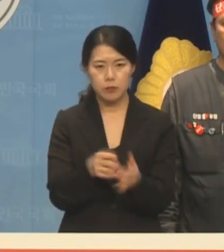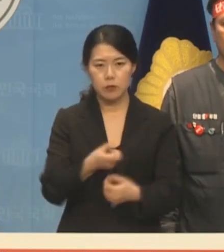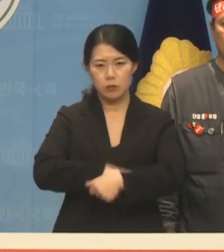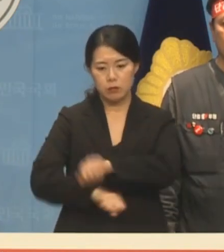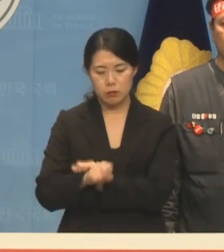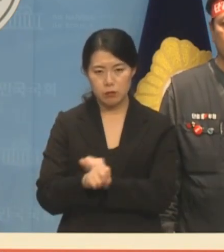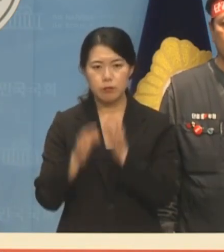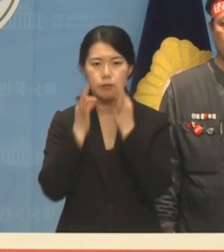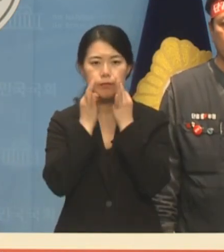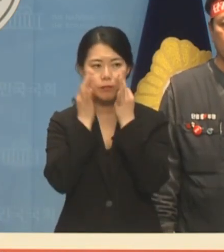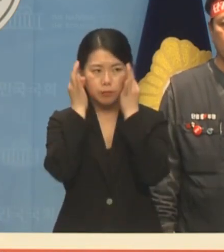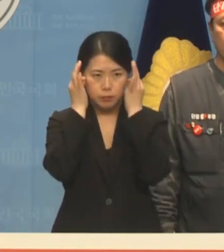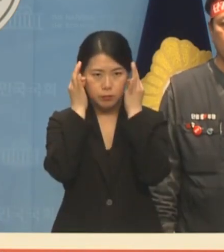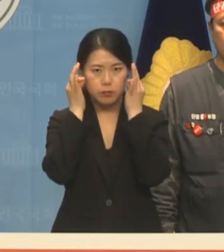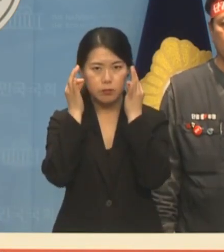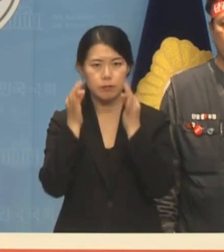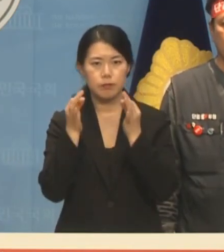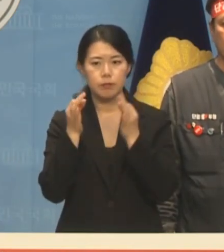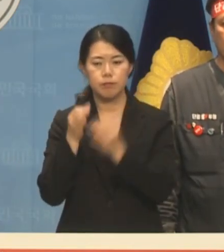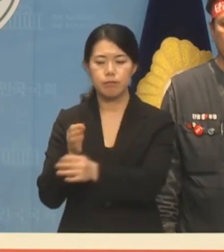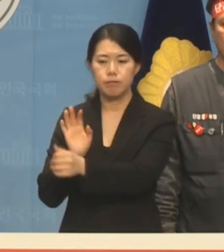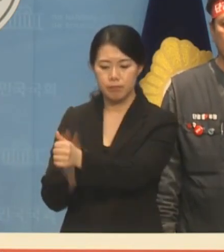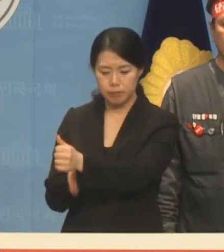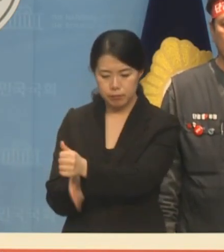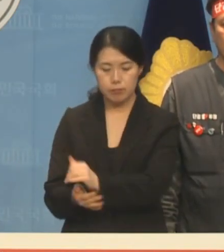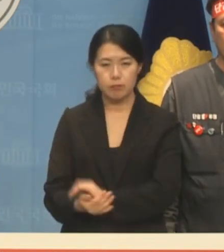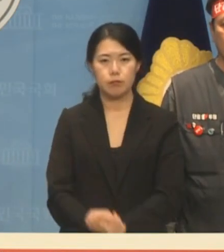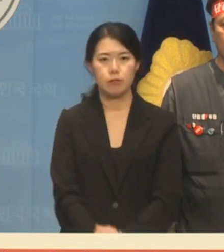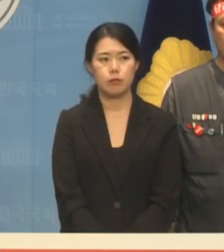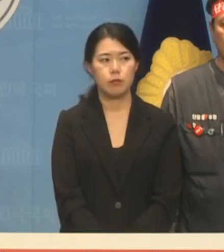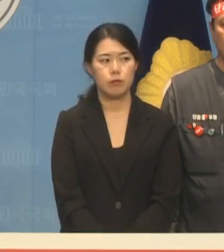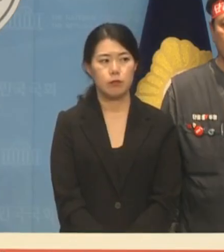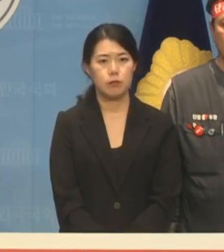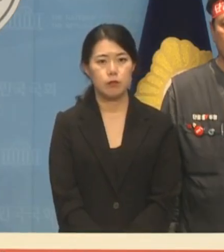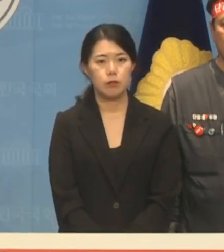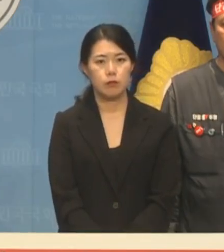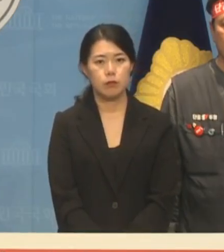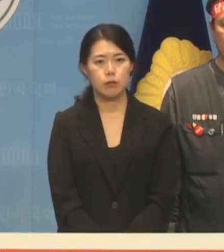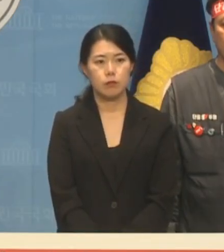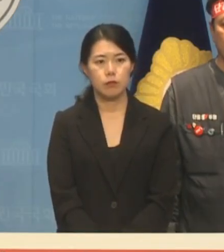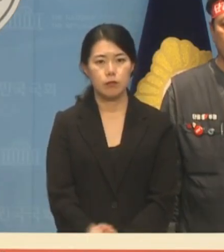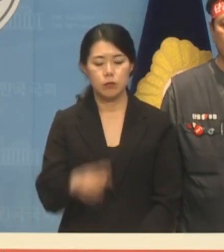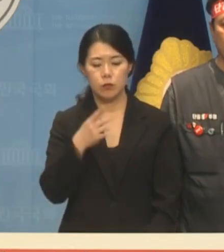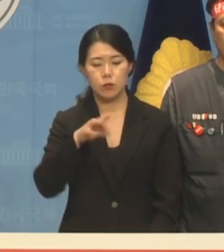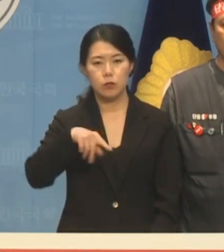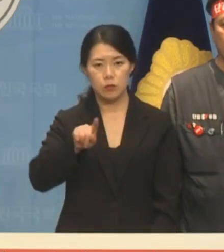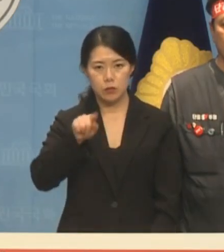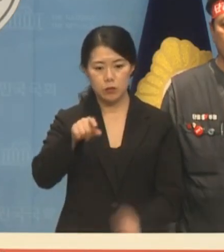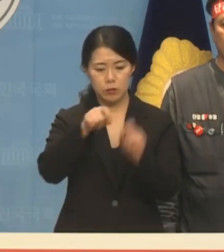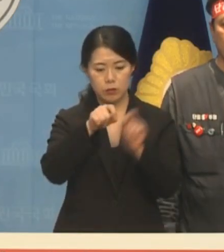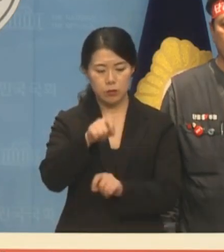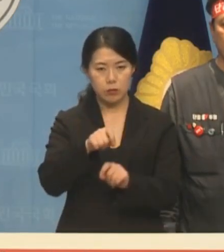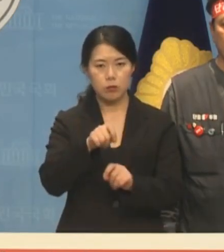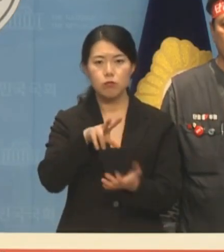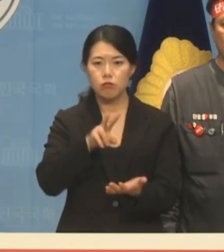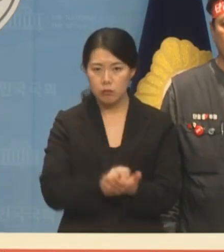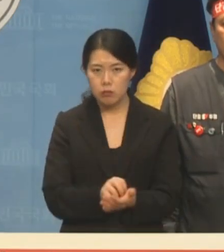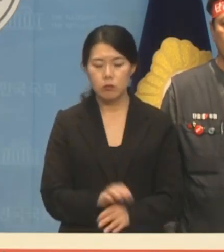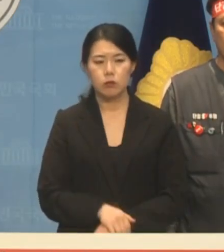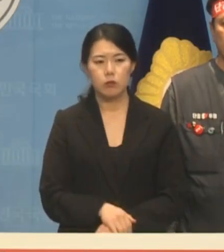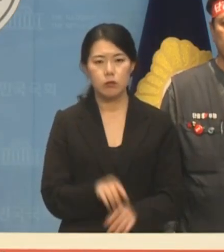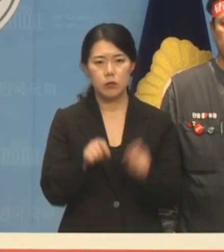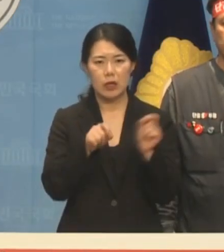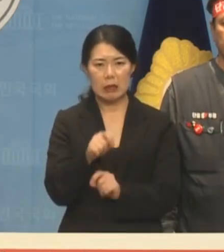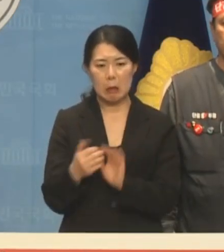적극적인 노력을 기울일 것을 다시 한번 강력하게 촉구합니다. 동서석유화학 사내하청 지회 문제는 하청을